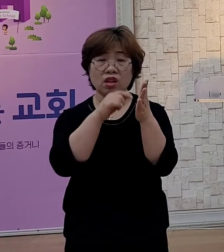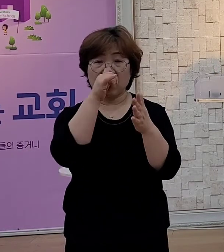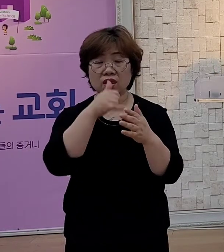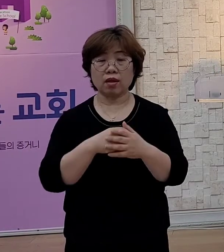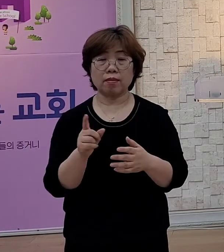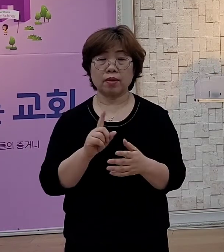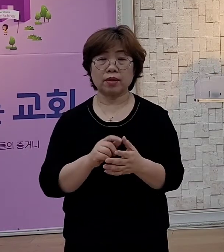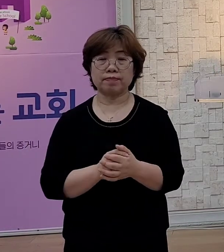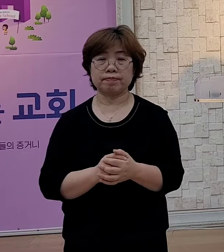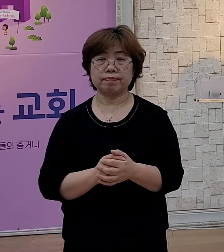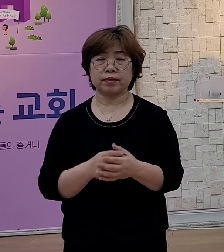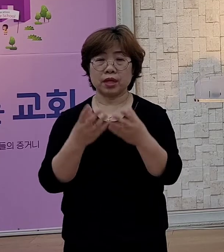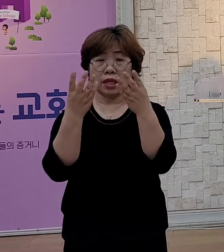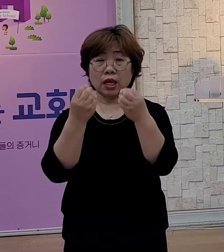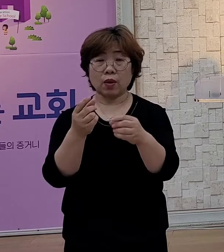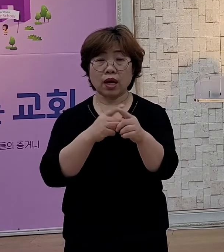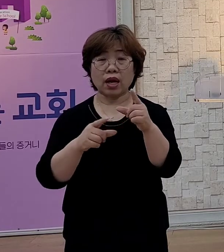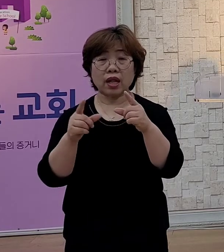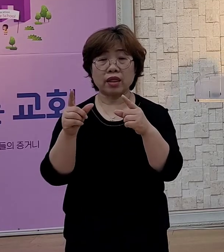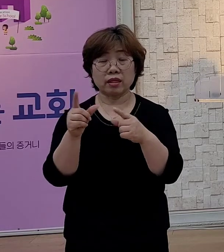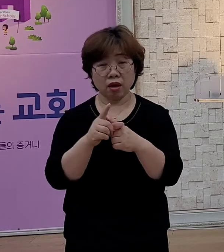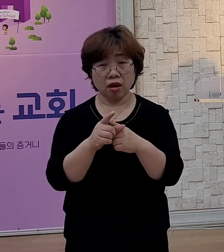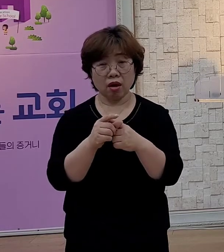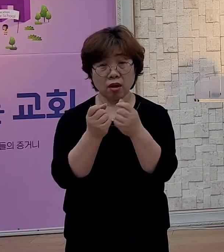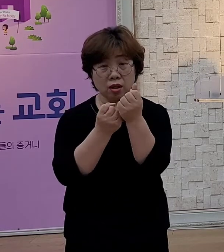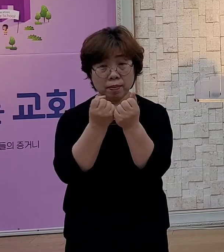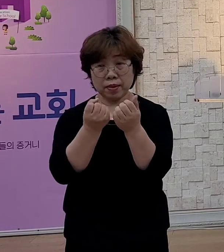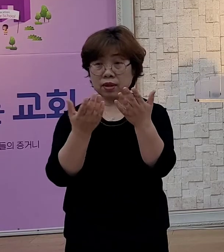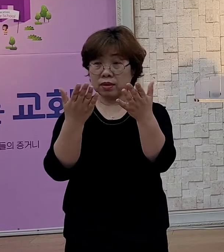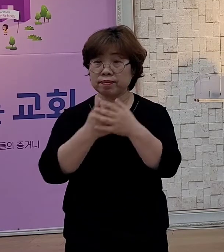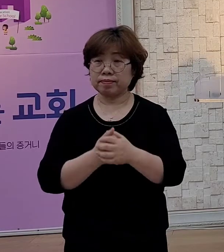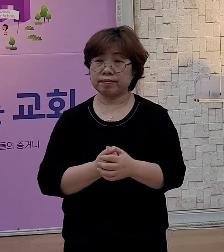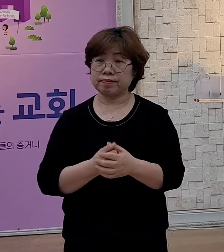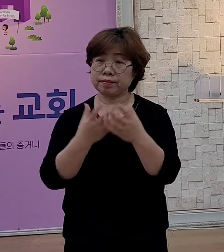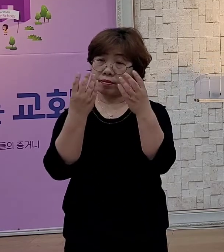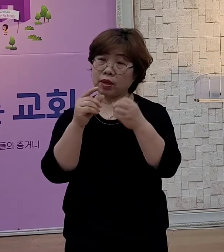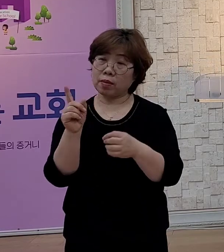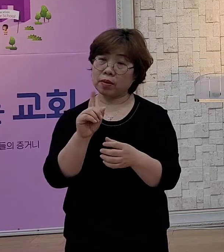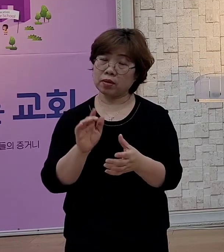한번 예화를 하나 제가 말씀드릴게요.